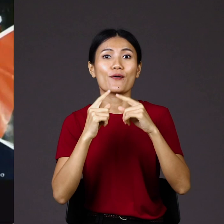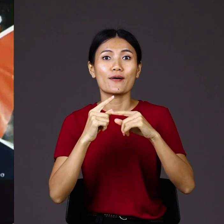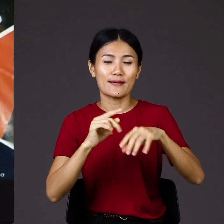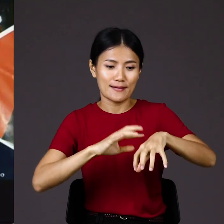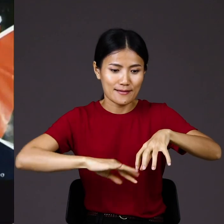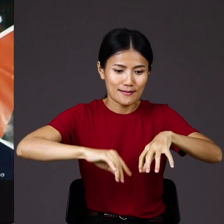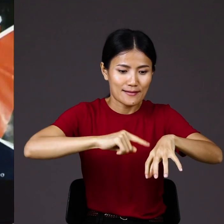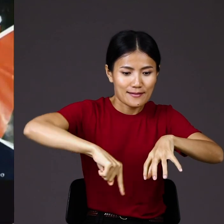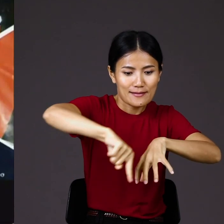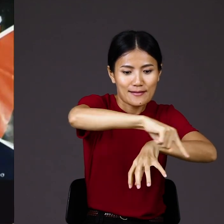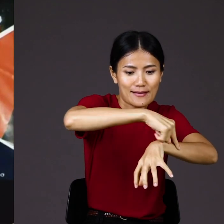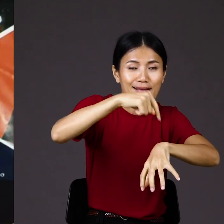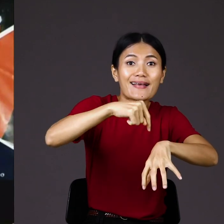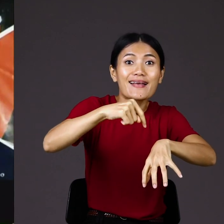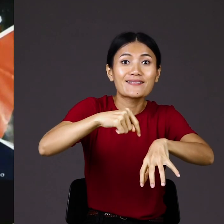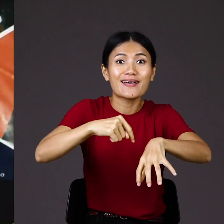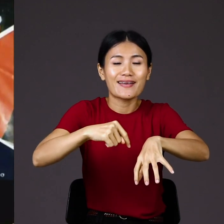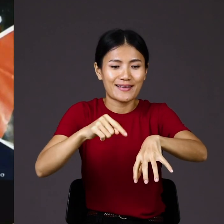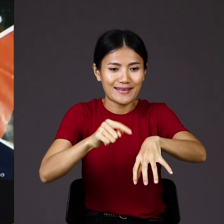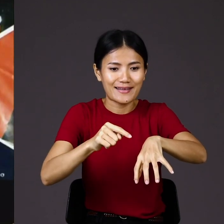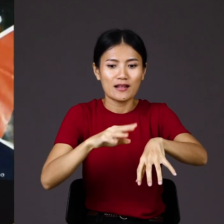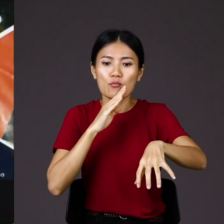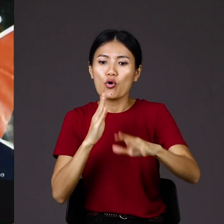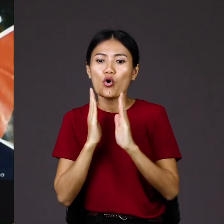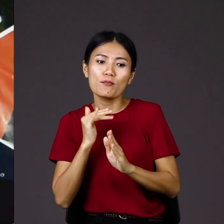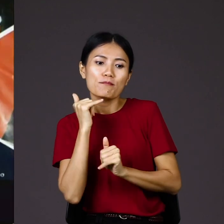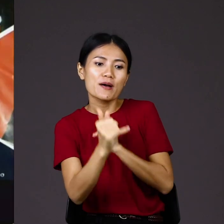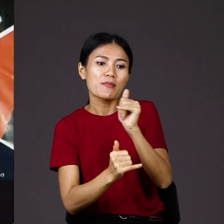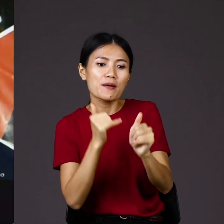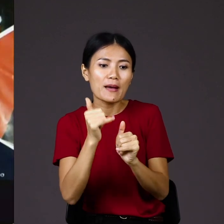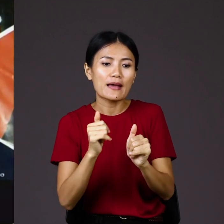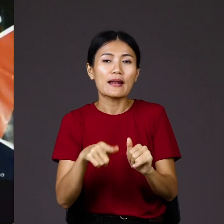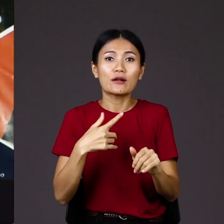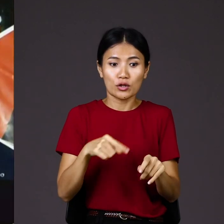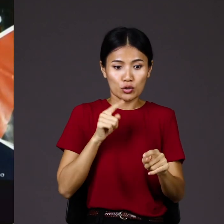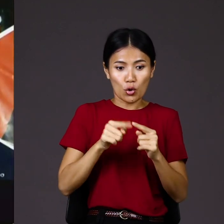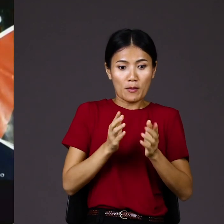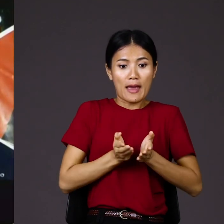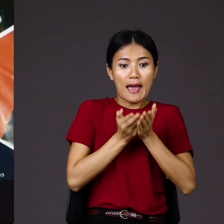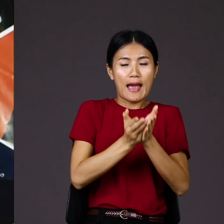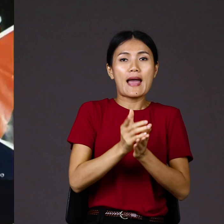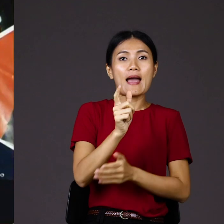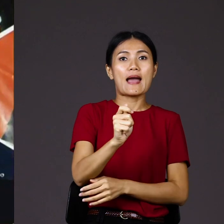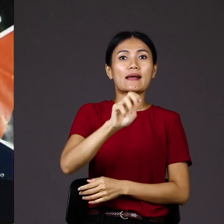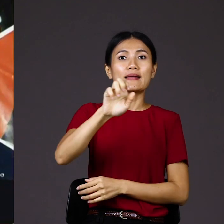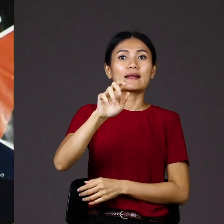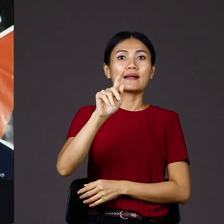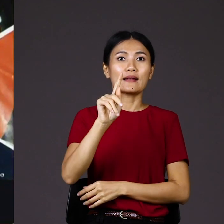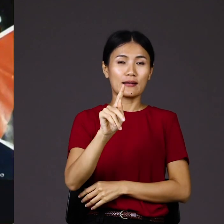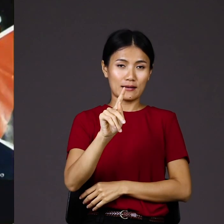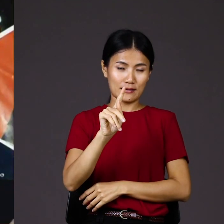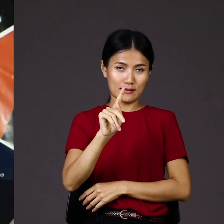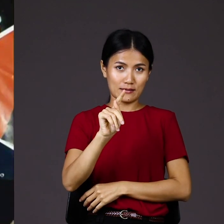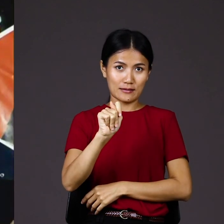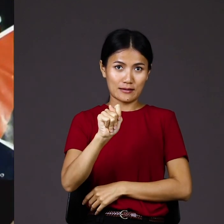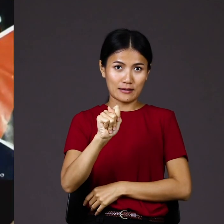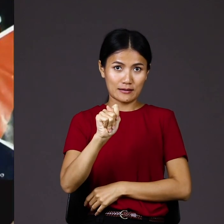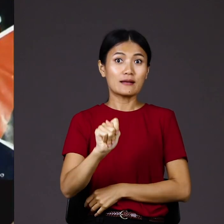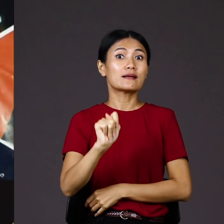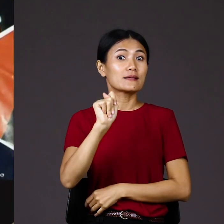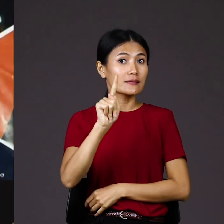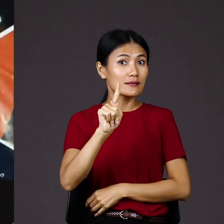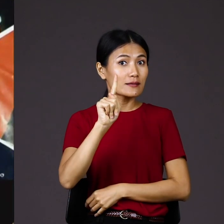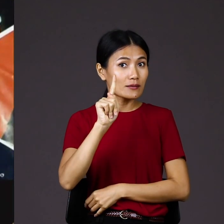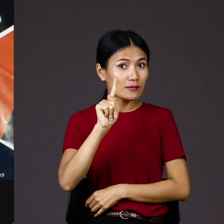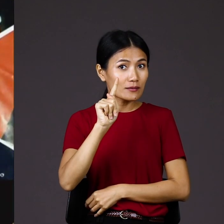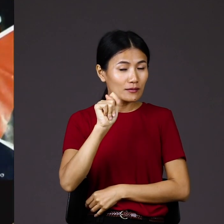มื่อคนเดินทางเข้าไปเกาะเกตมีการเดินทางมากขึ้นก็ต้องผ่านชุมชนท่าอิฐที่จะสร้างเป็นท่าเรือเมื่อมีคนเข้าไปชุ